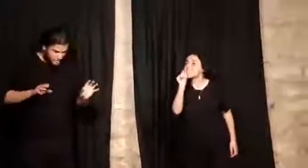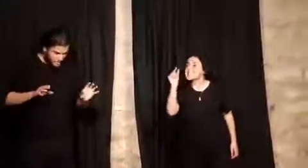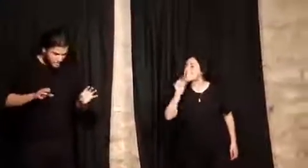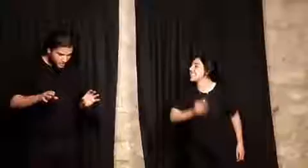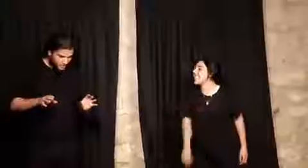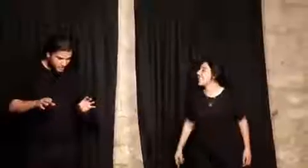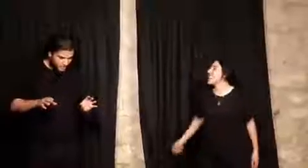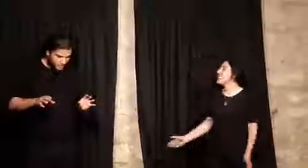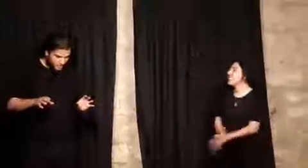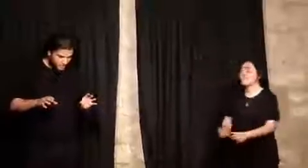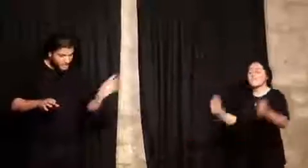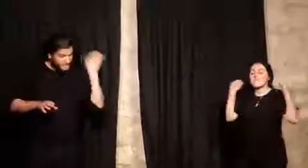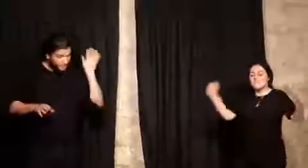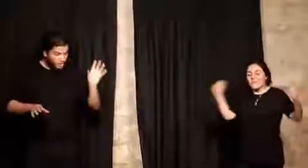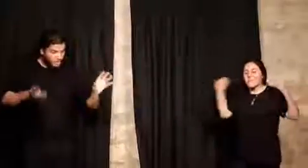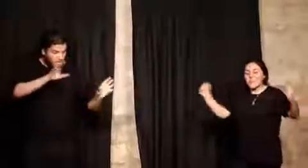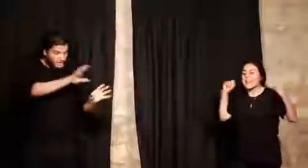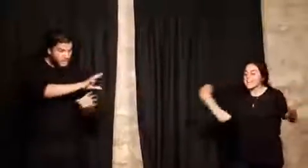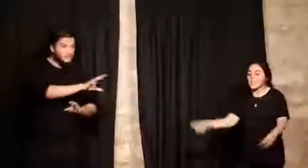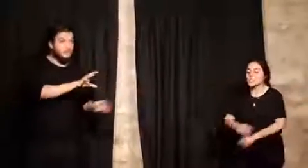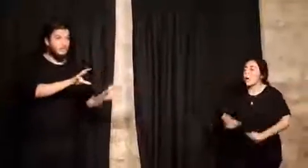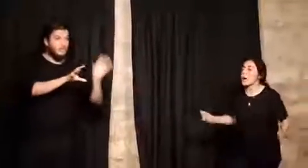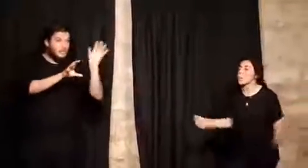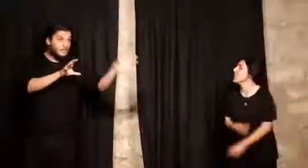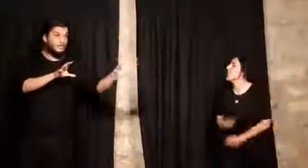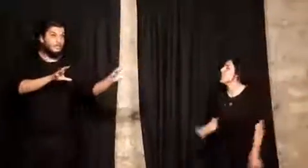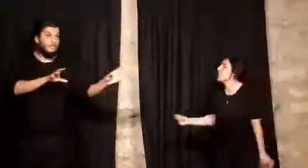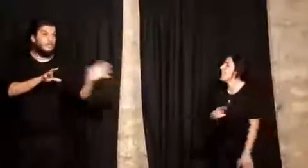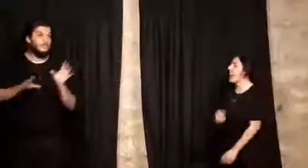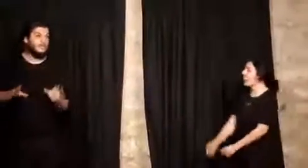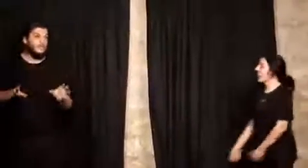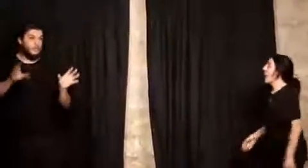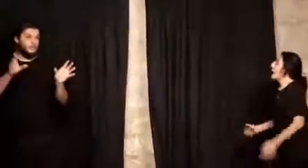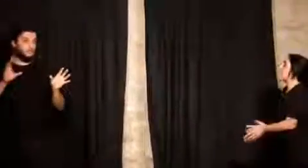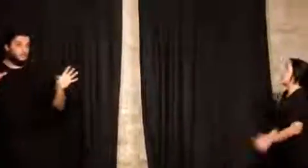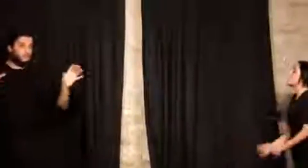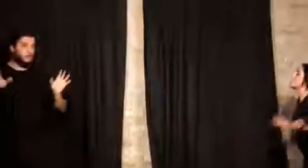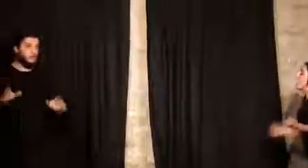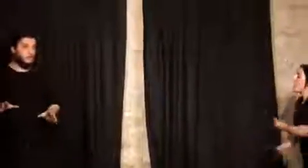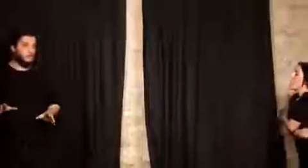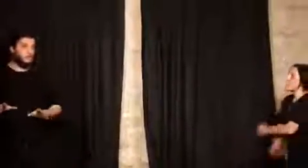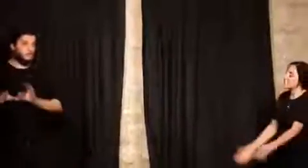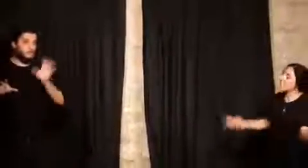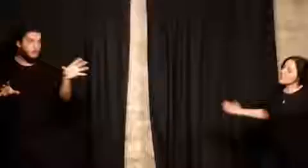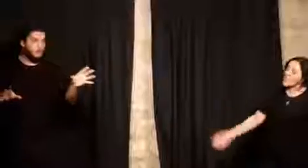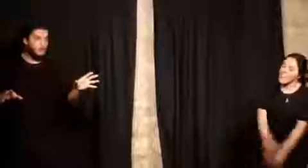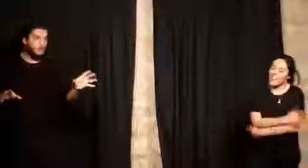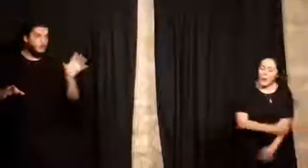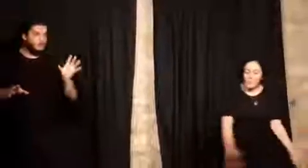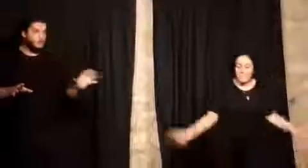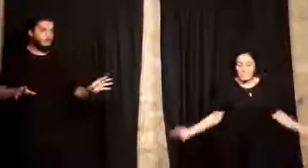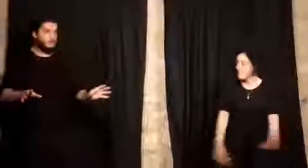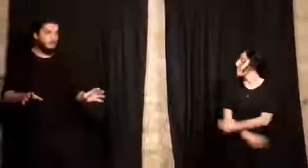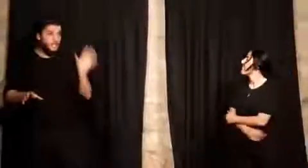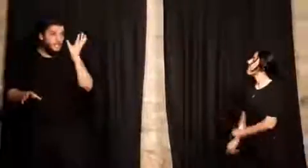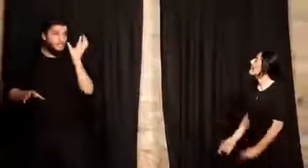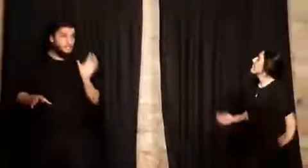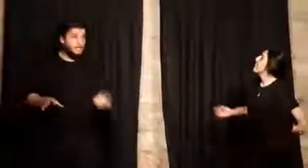Zin zin ! D'accord ! Méga des spars ! Mon idée est géniale ! Méga des spars ! Je me concentre ! Je me concentre ! C'est là